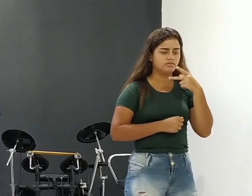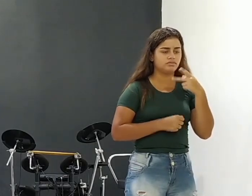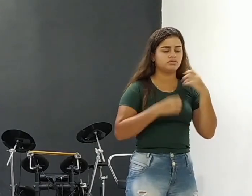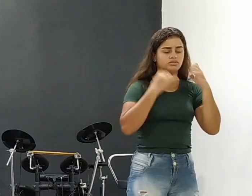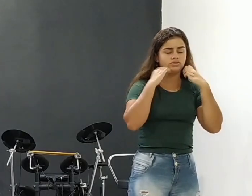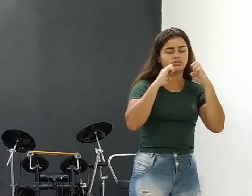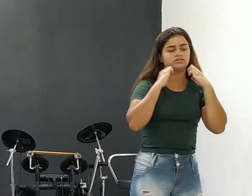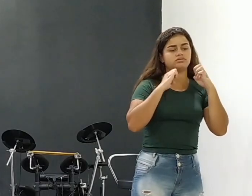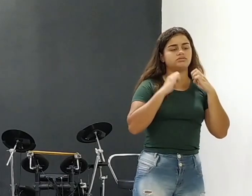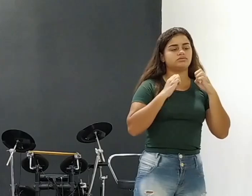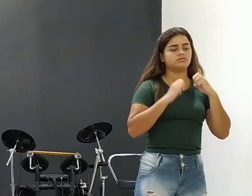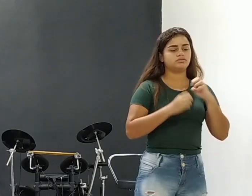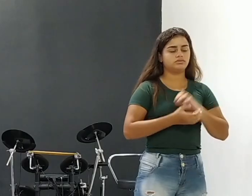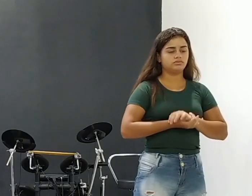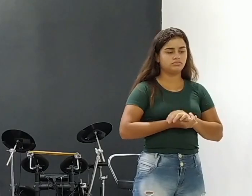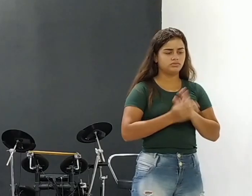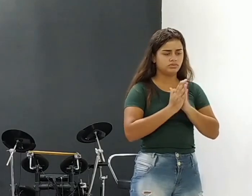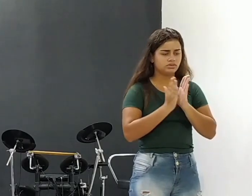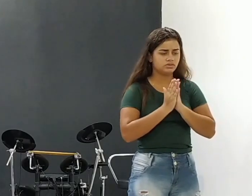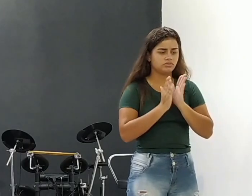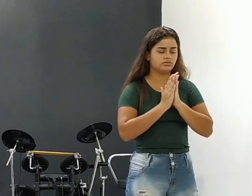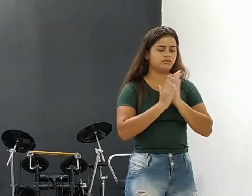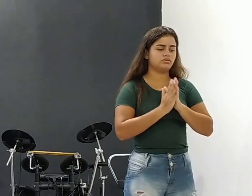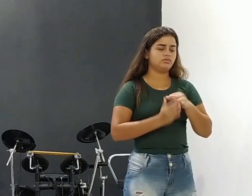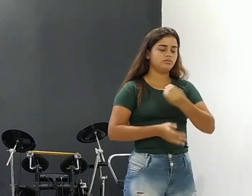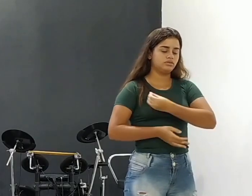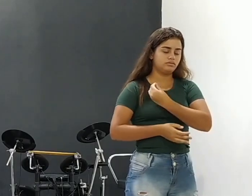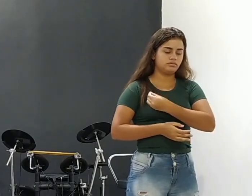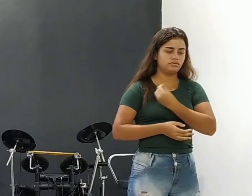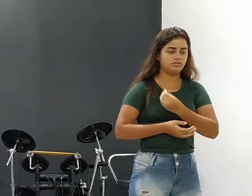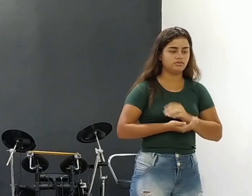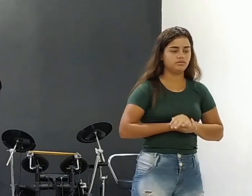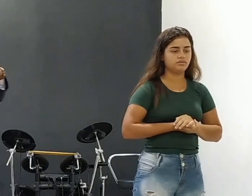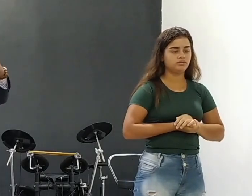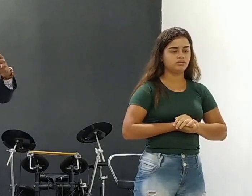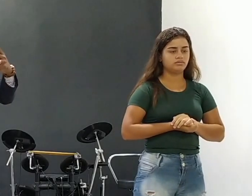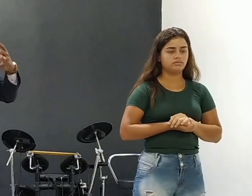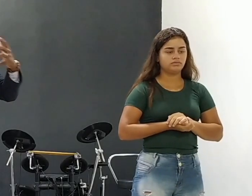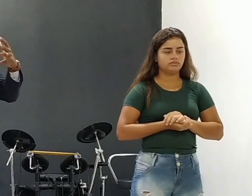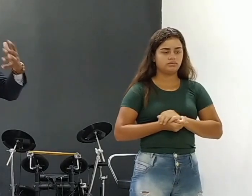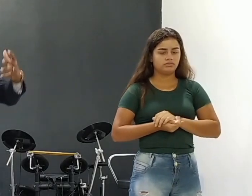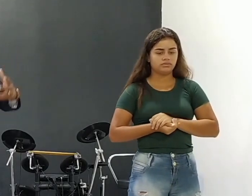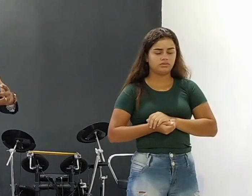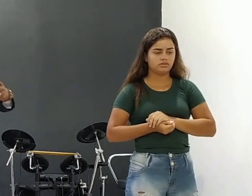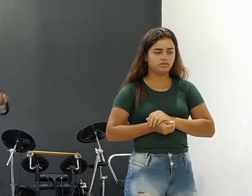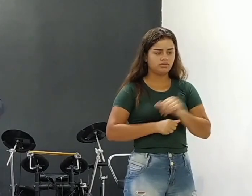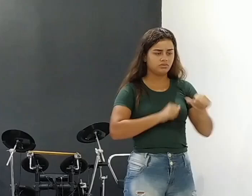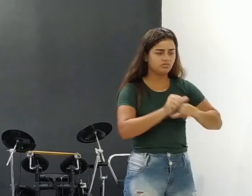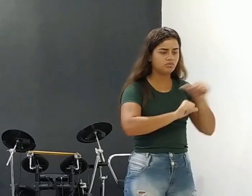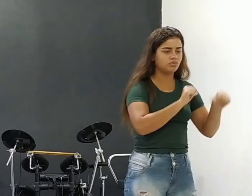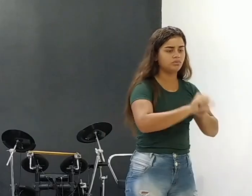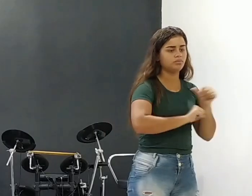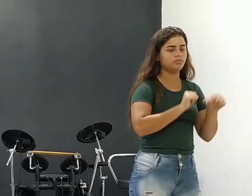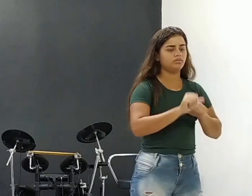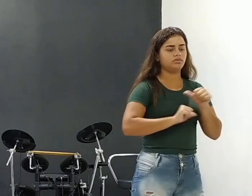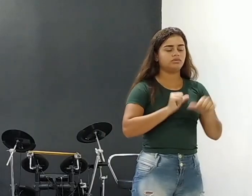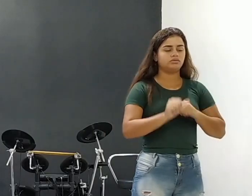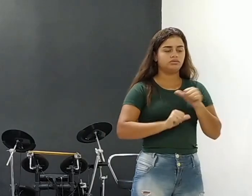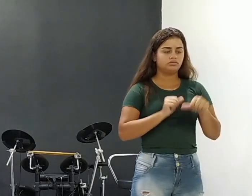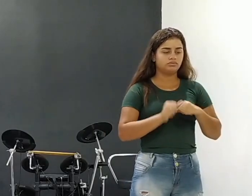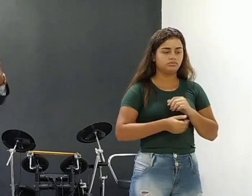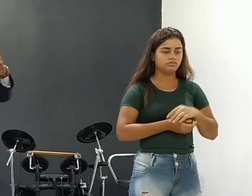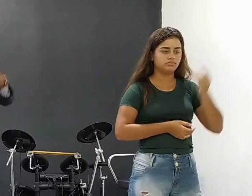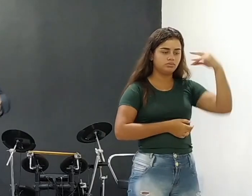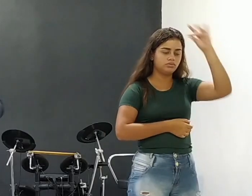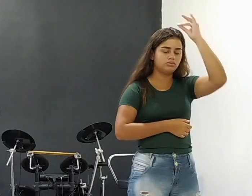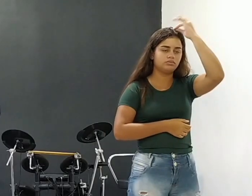alguém. Você pode estar orando pela vida de alguém. Você pode estar movimentando o mundo espiritual em favor da